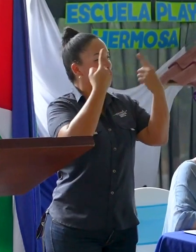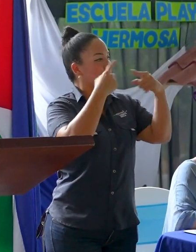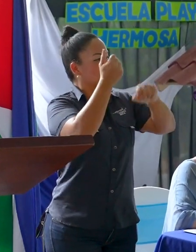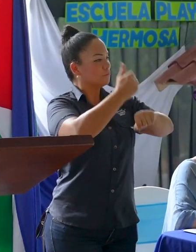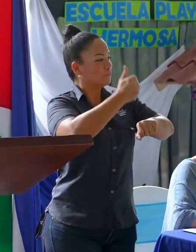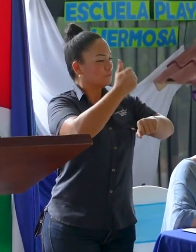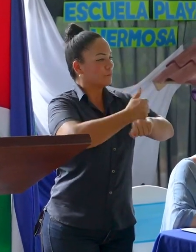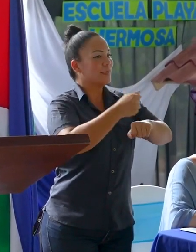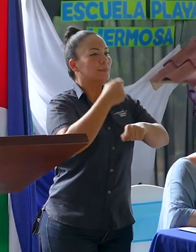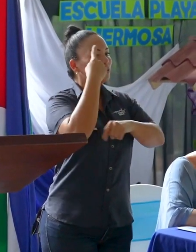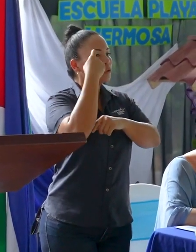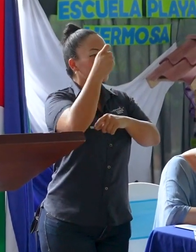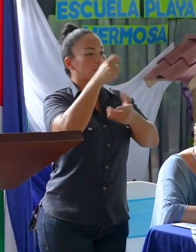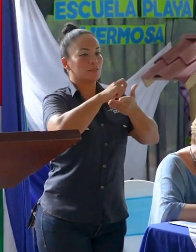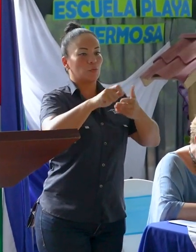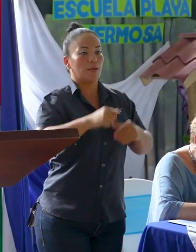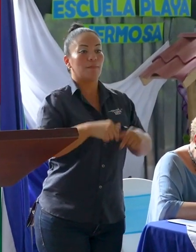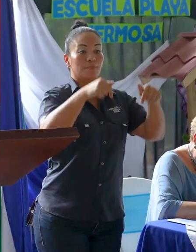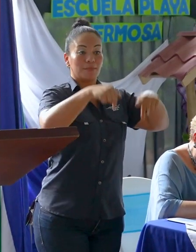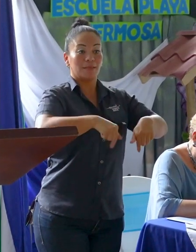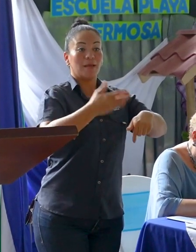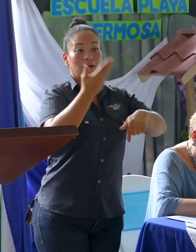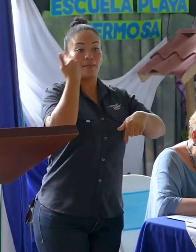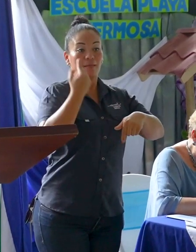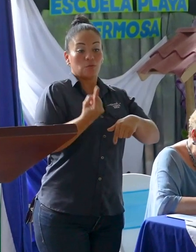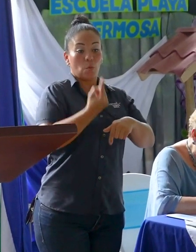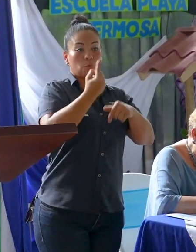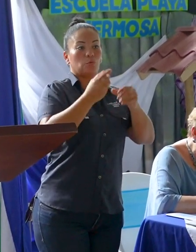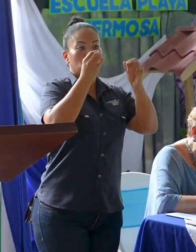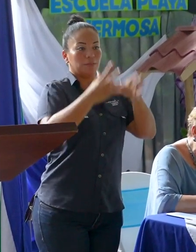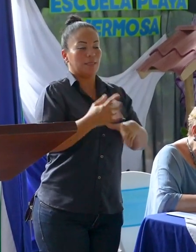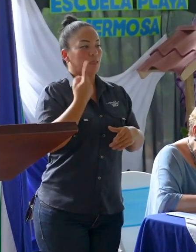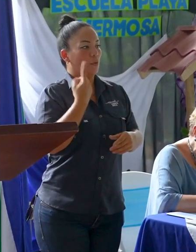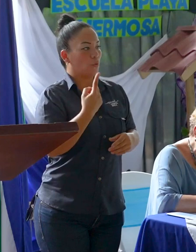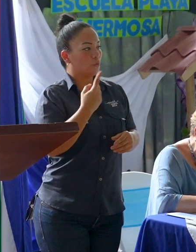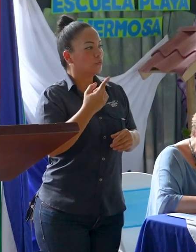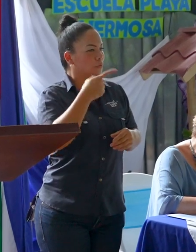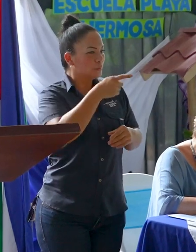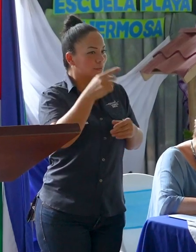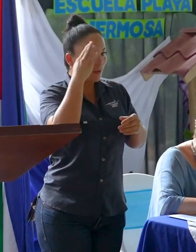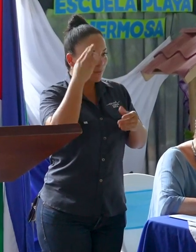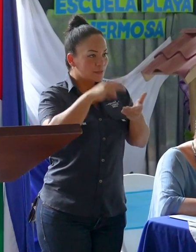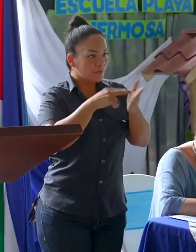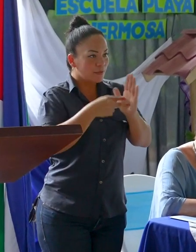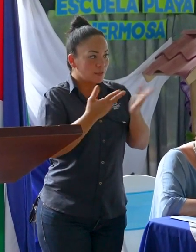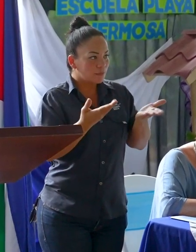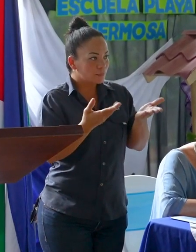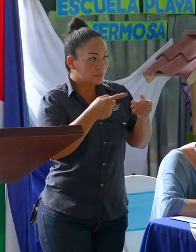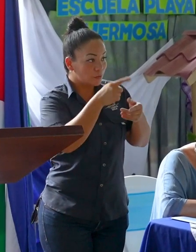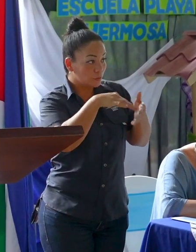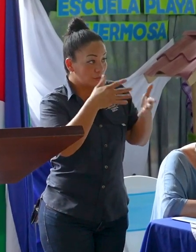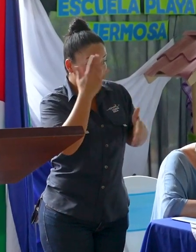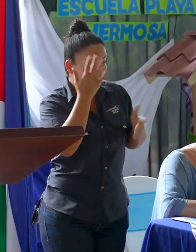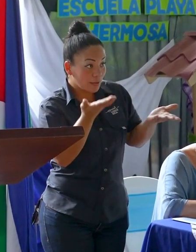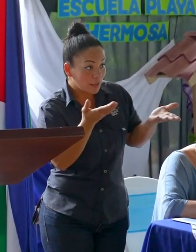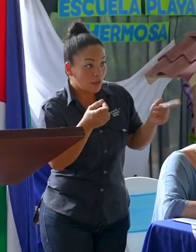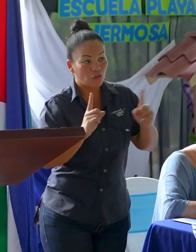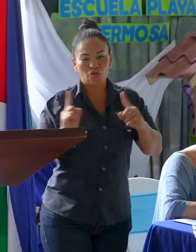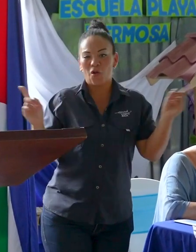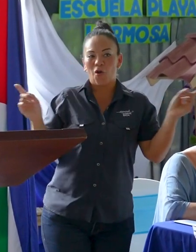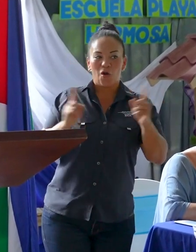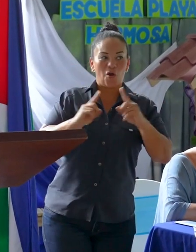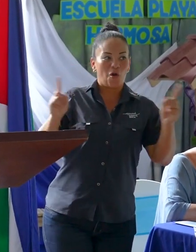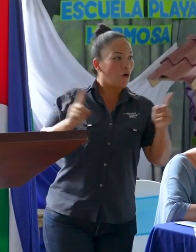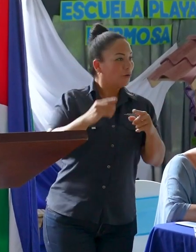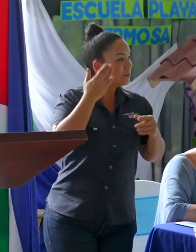escuela. Era un centro unidocente. ¿Ustedes saben qué es eso, chicos y chicas?